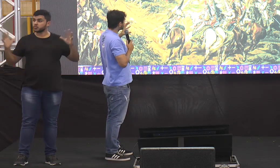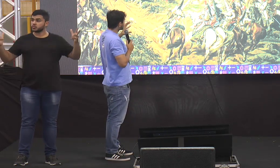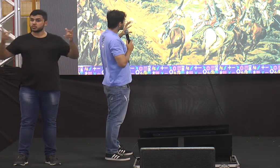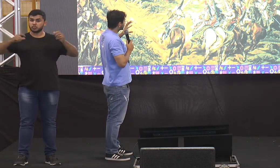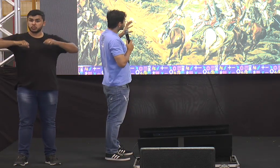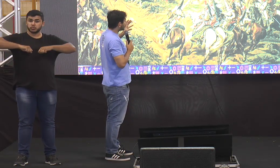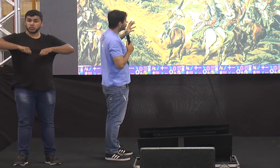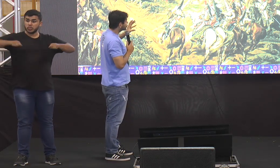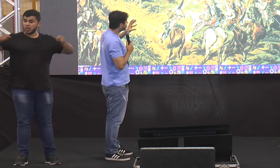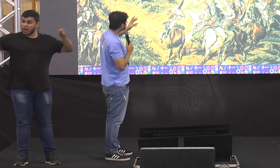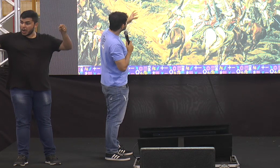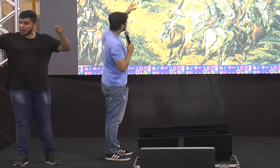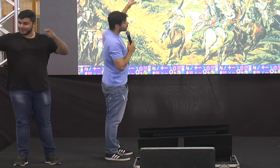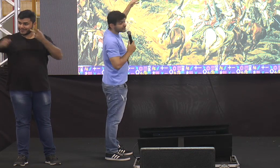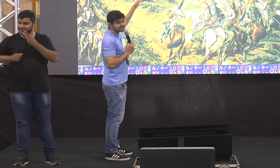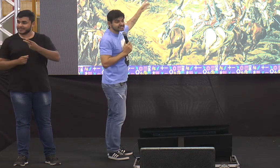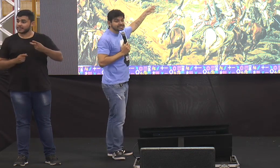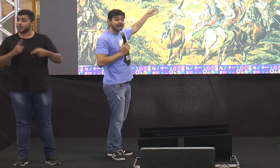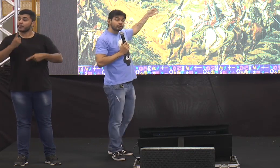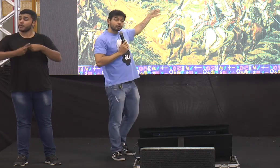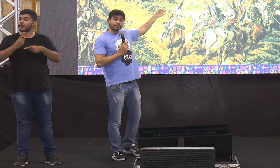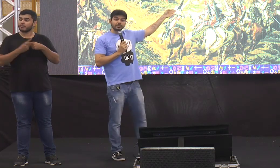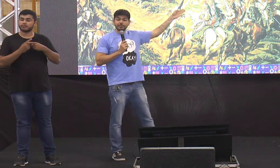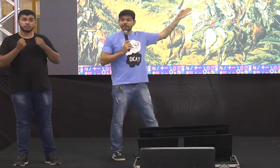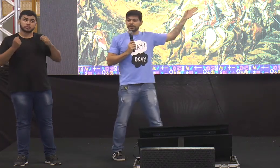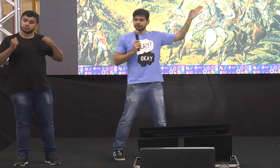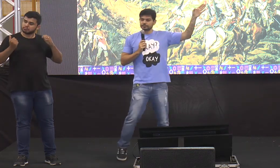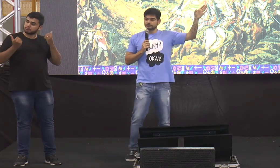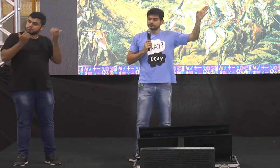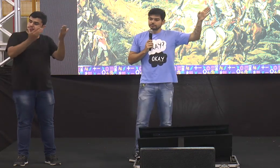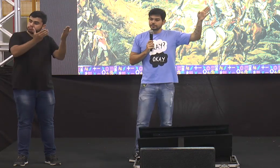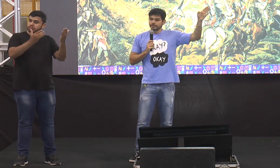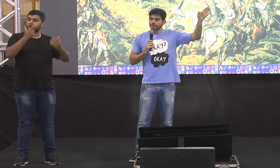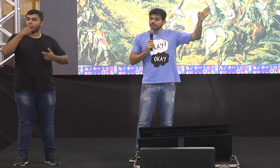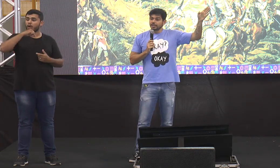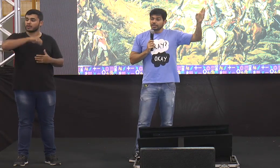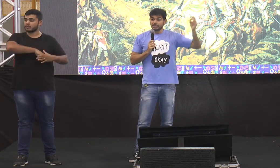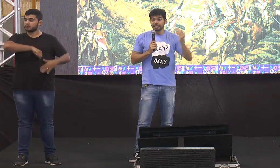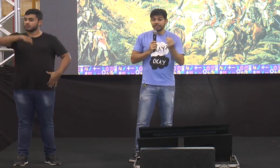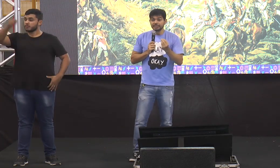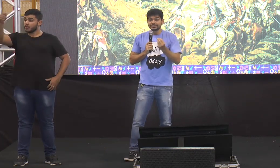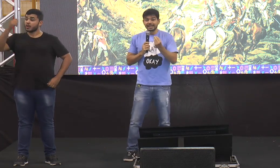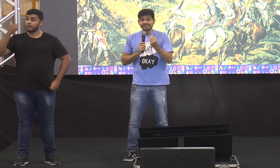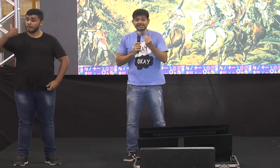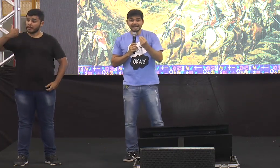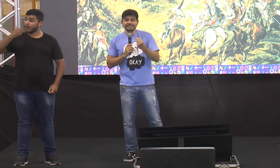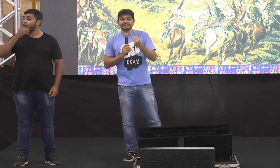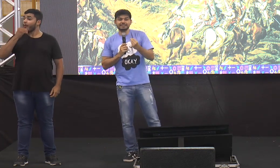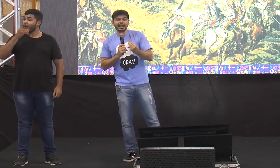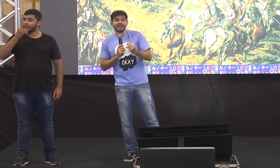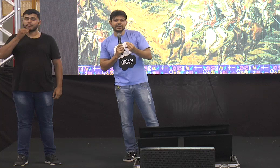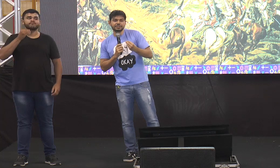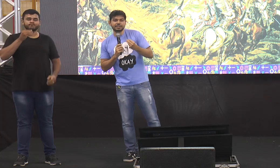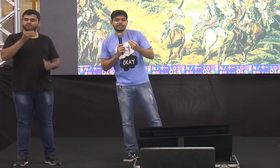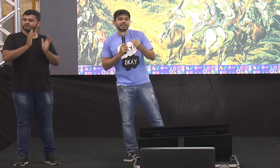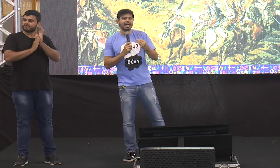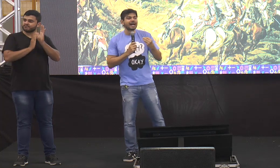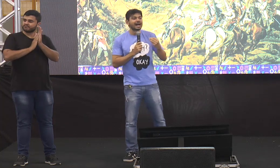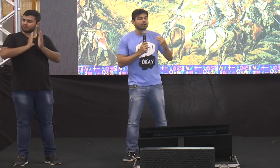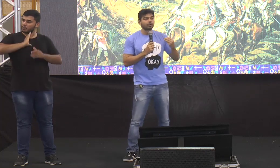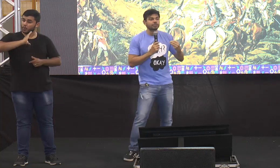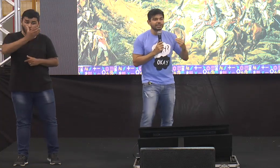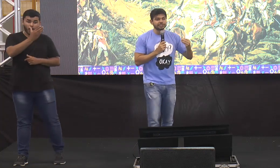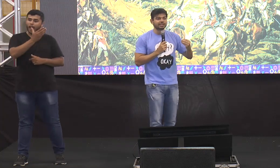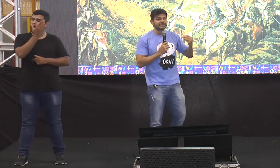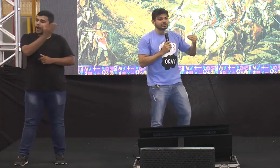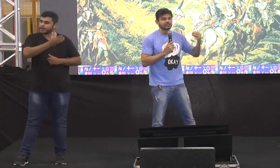construída com o intuito de heroicizar o Dom Pedro I e trazer essa ideia de que